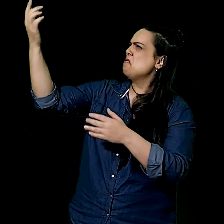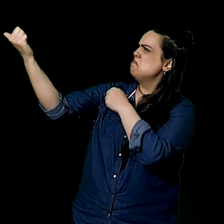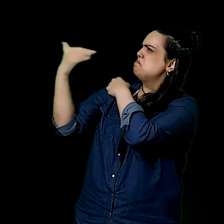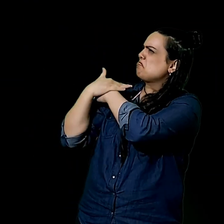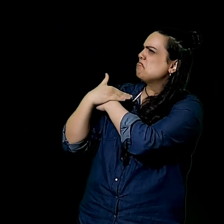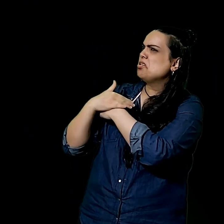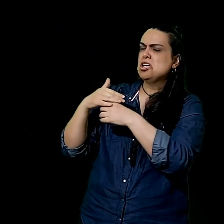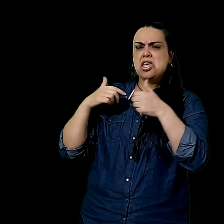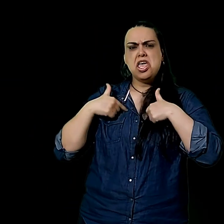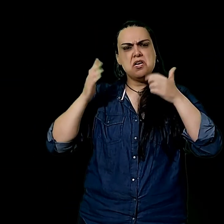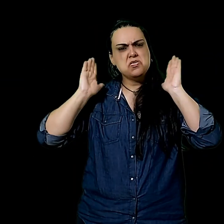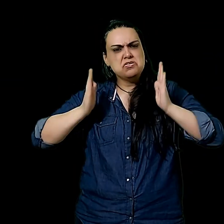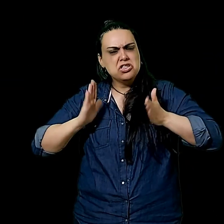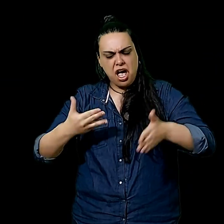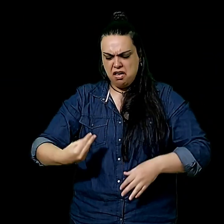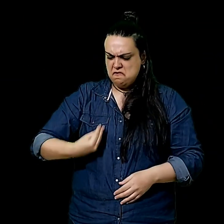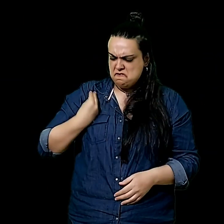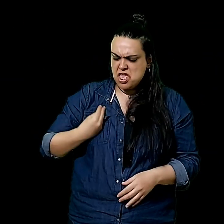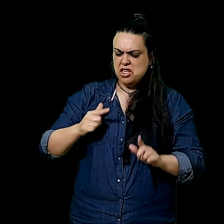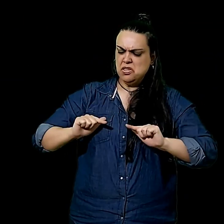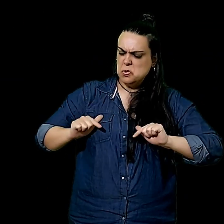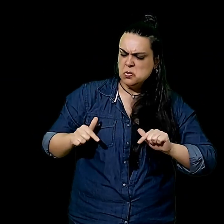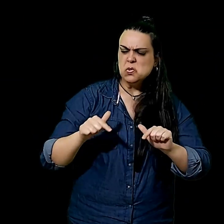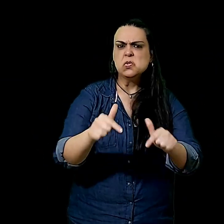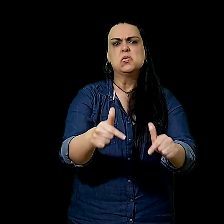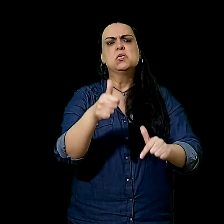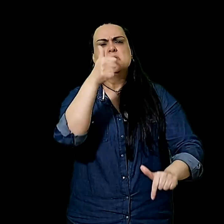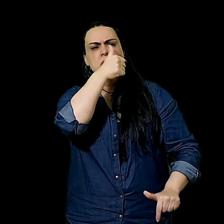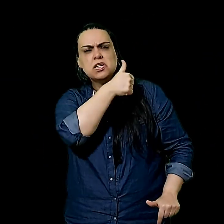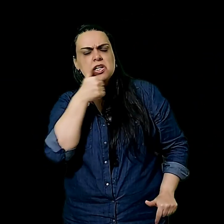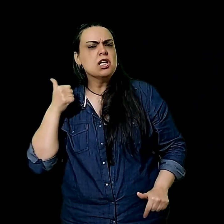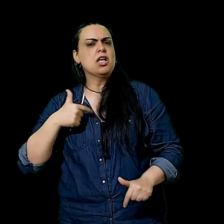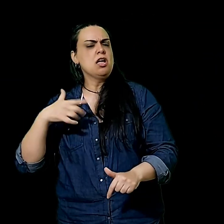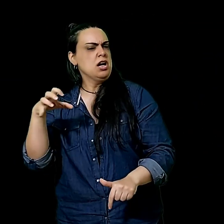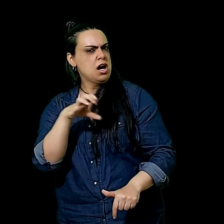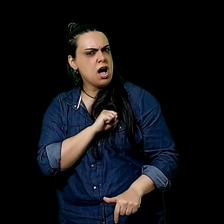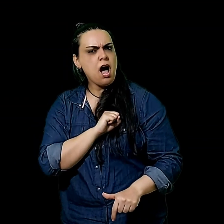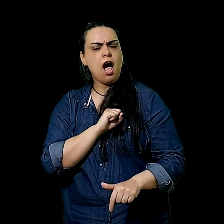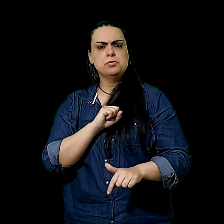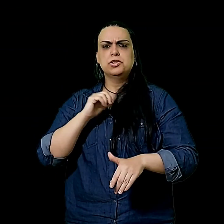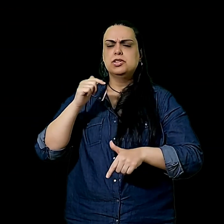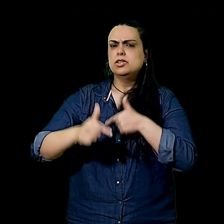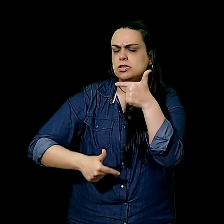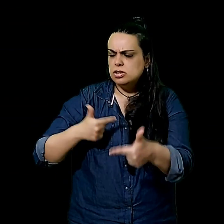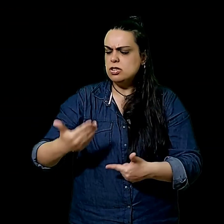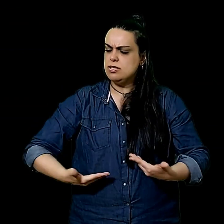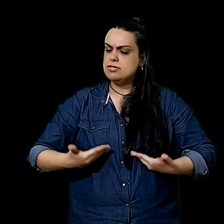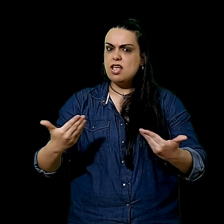situação? Se eu entreguei a minha vida por amor ao Senhor, ao chamado que Ele me deu.